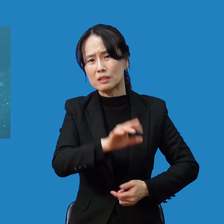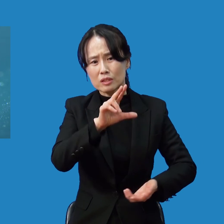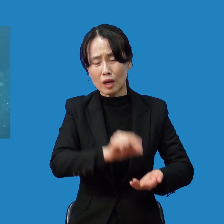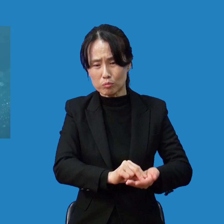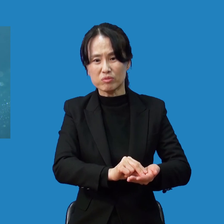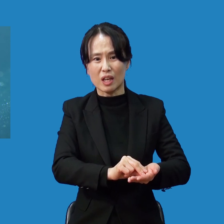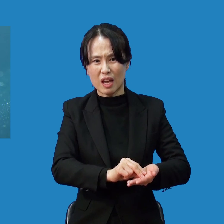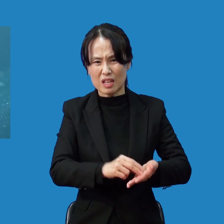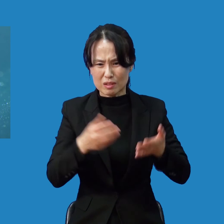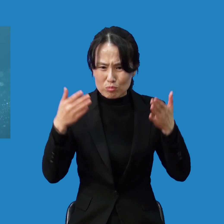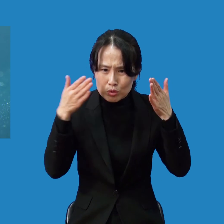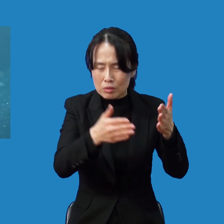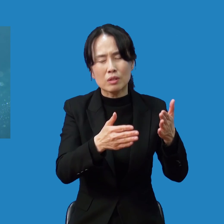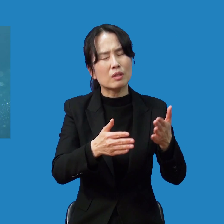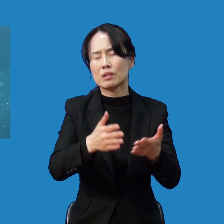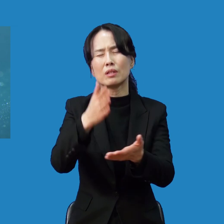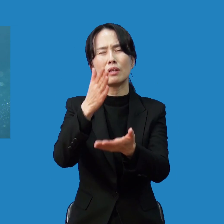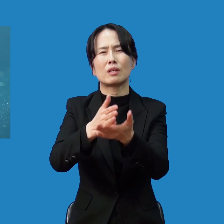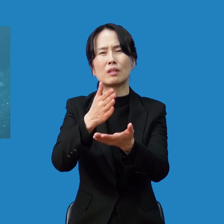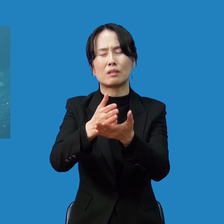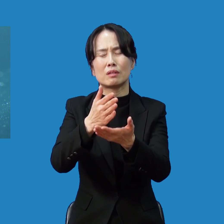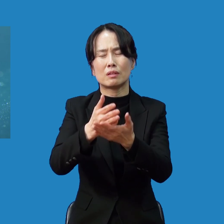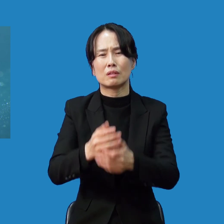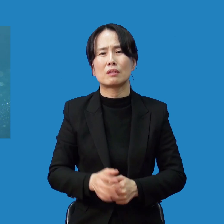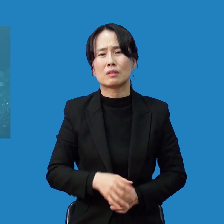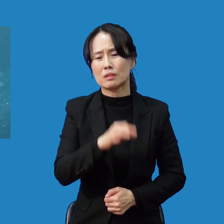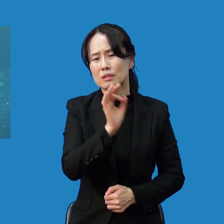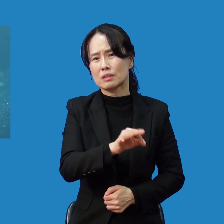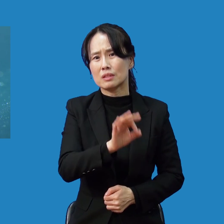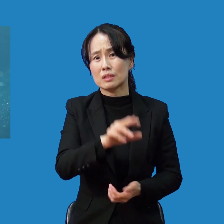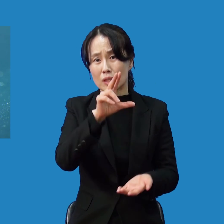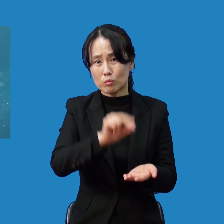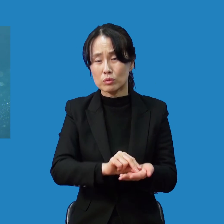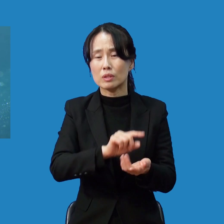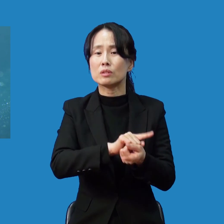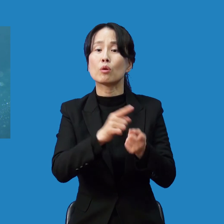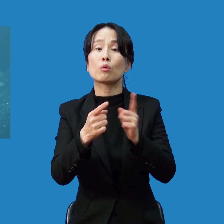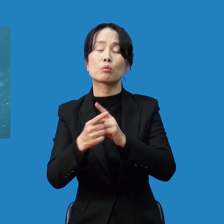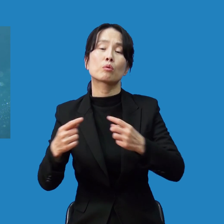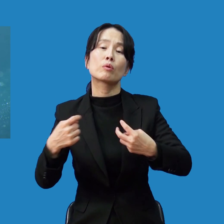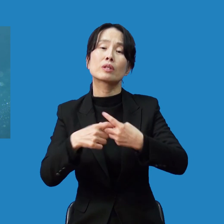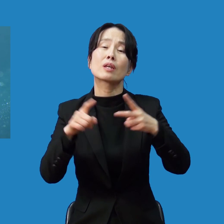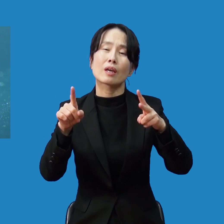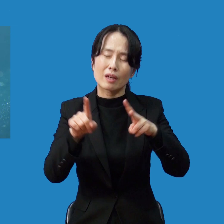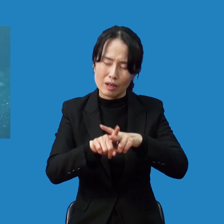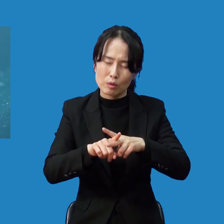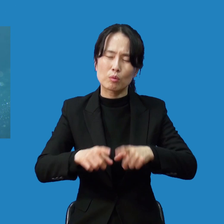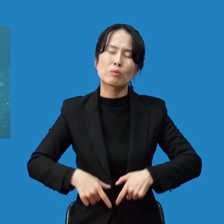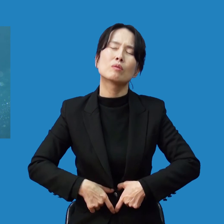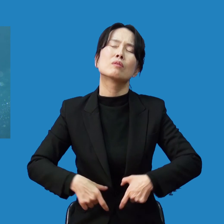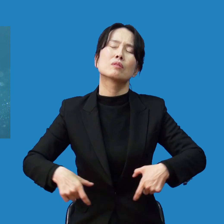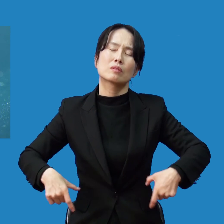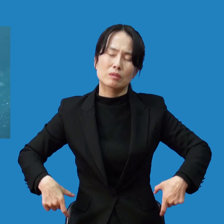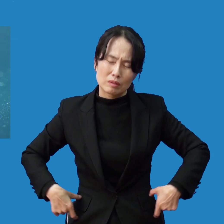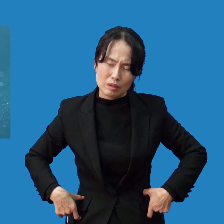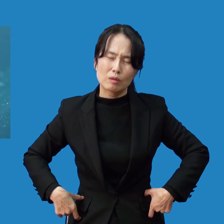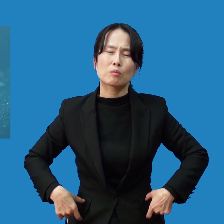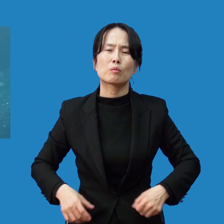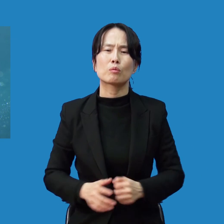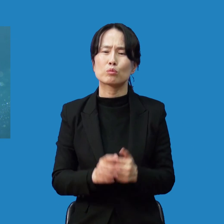됩니다. 그런 문제는 서로 이해하고 포용하고 좀 의논해서 좋은